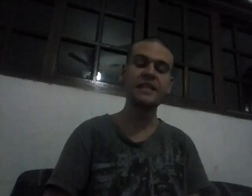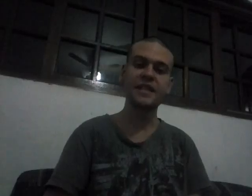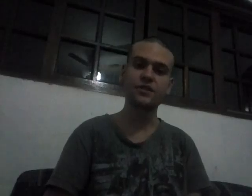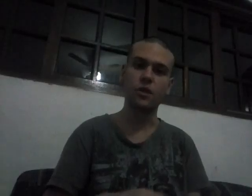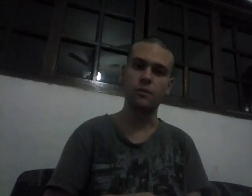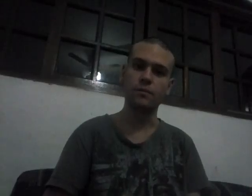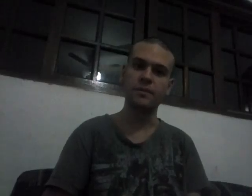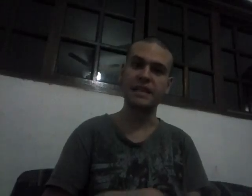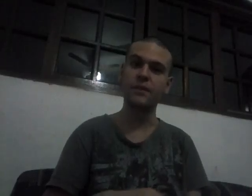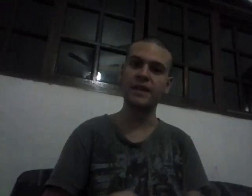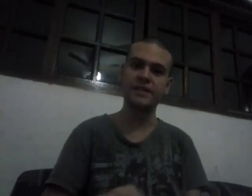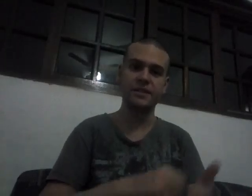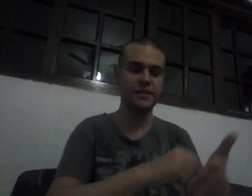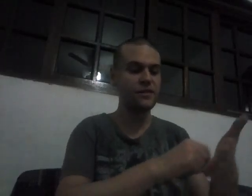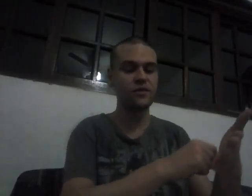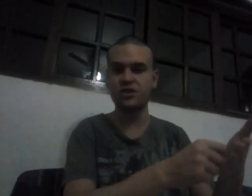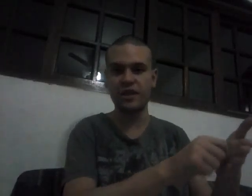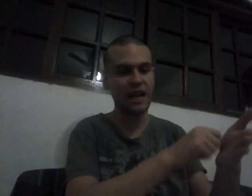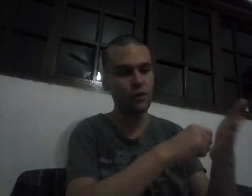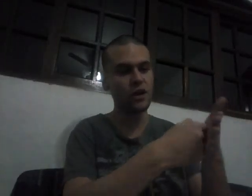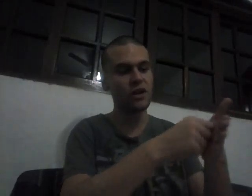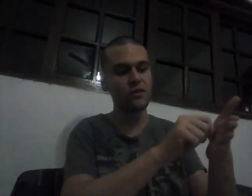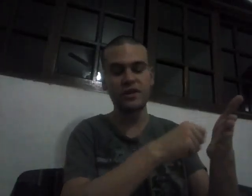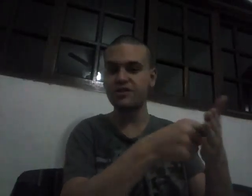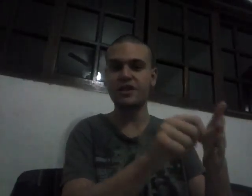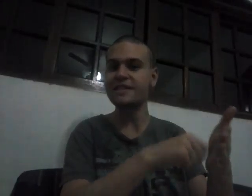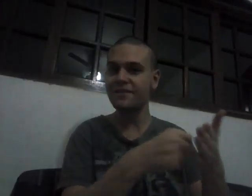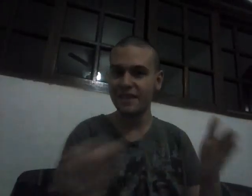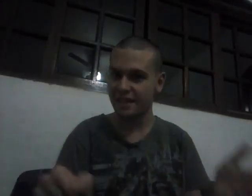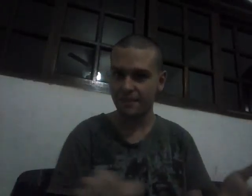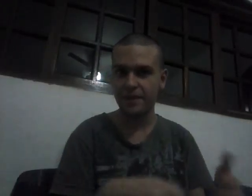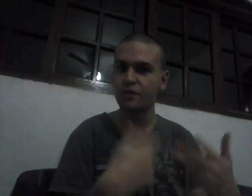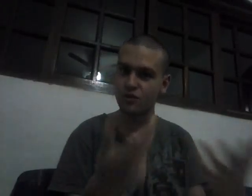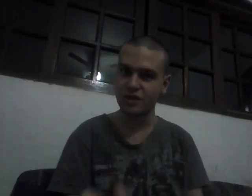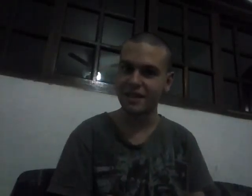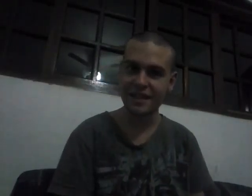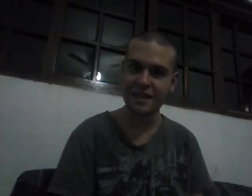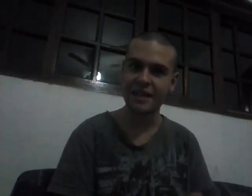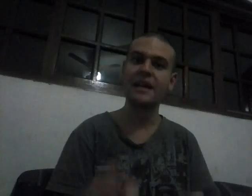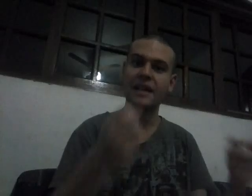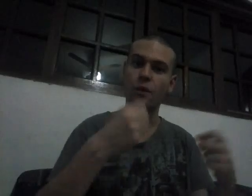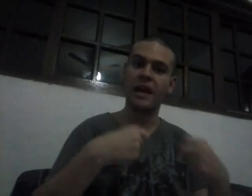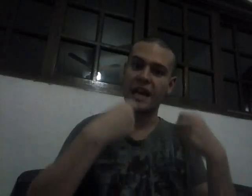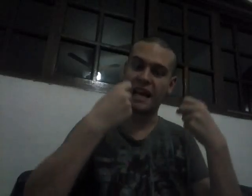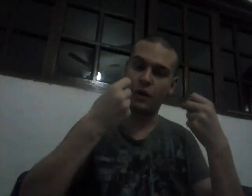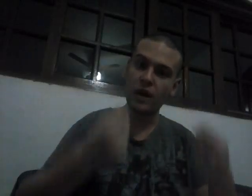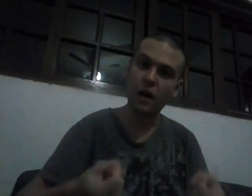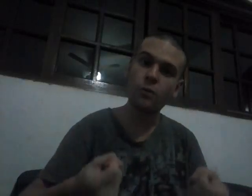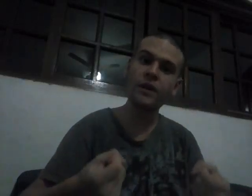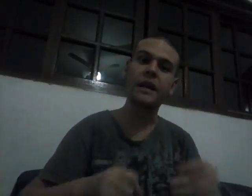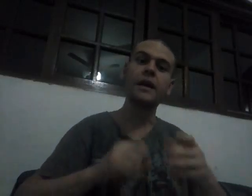escrita só. Se ela não fosse oral, você só escreveria e o surdo entenderia. Não, ela é oral por quê?